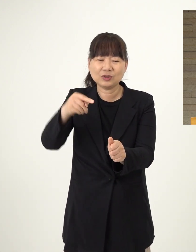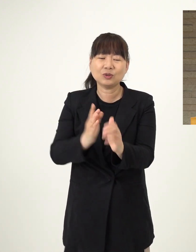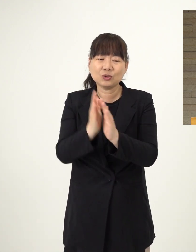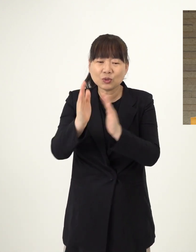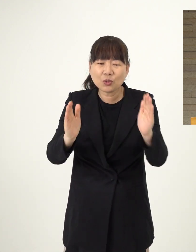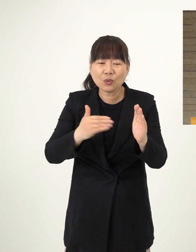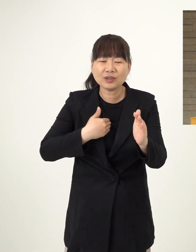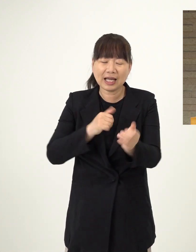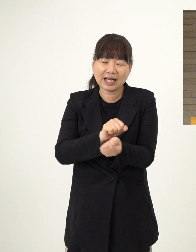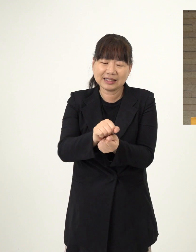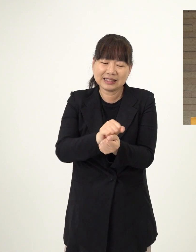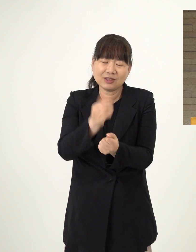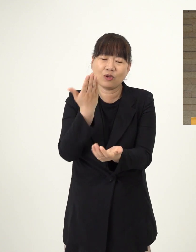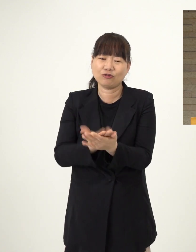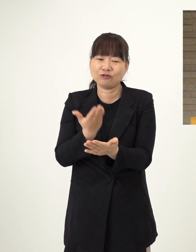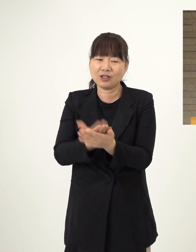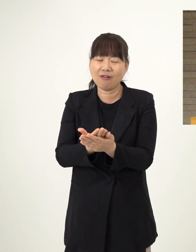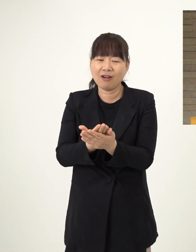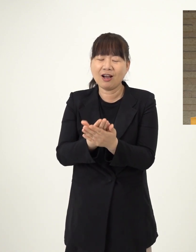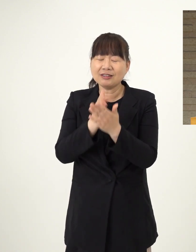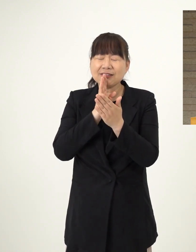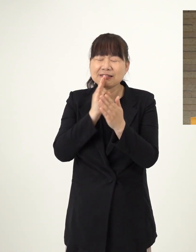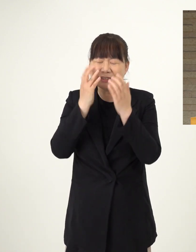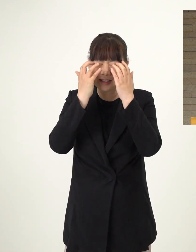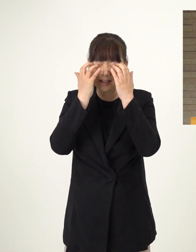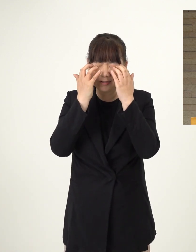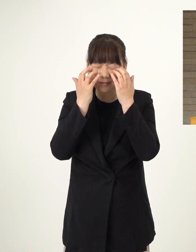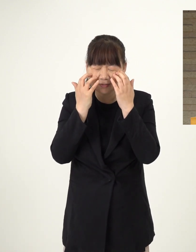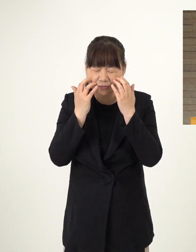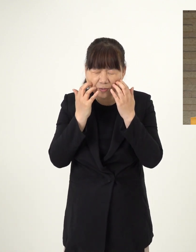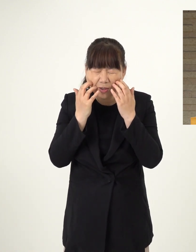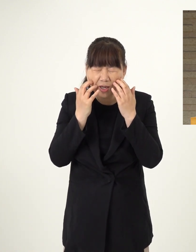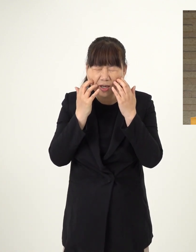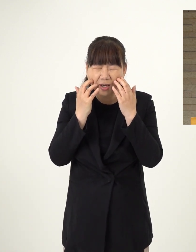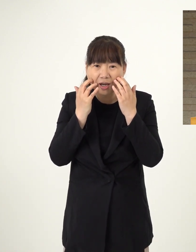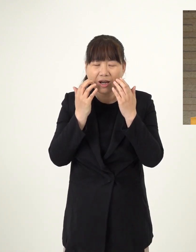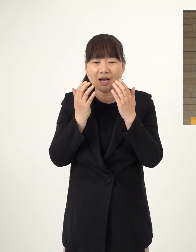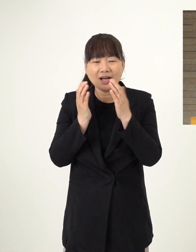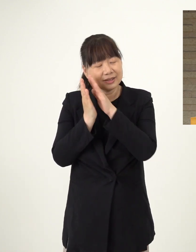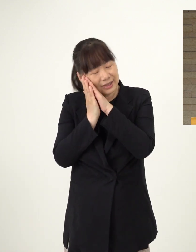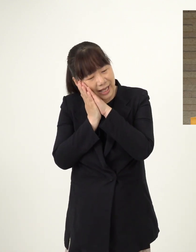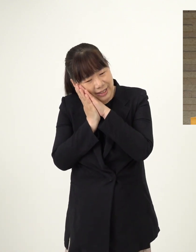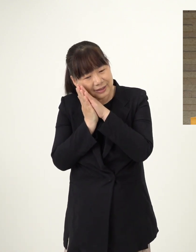씻으소서. 그리고 눈물로 침대를 띄웠대요.